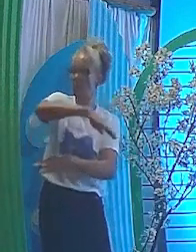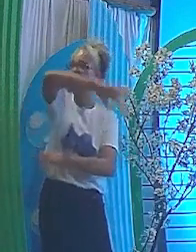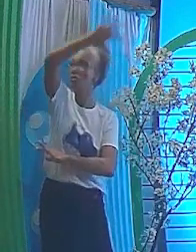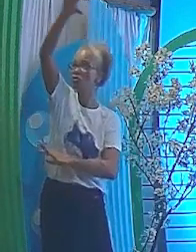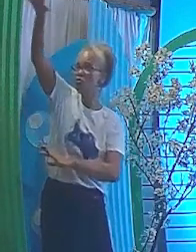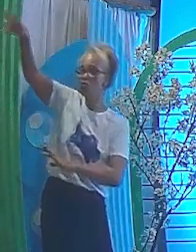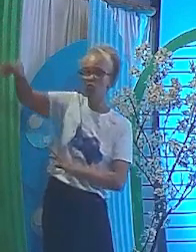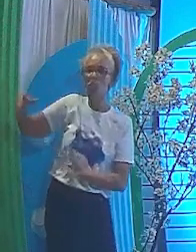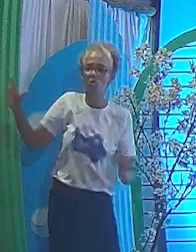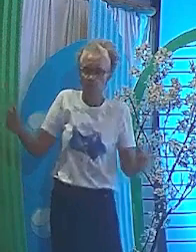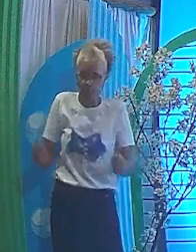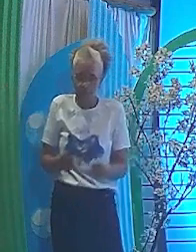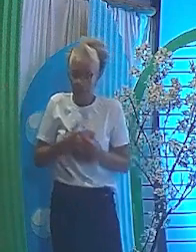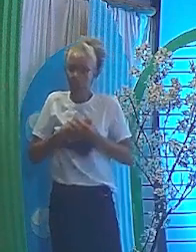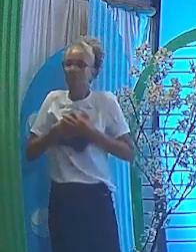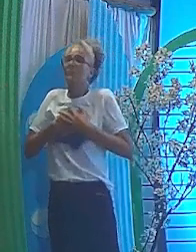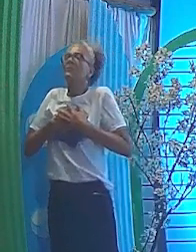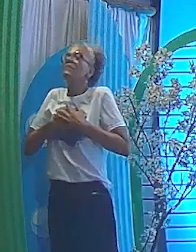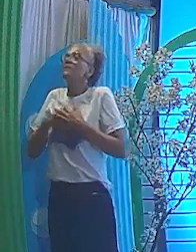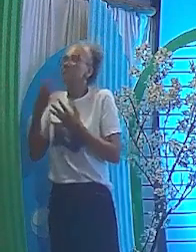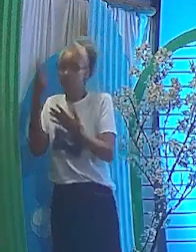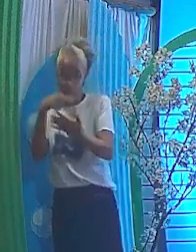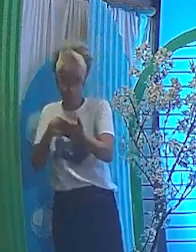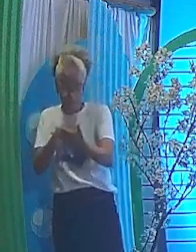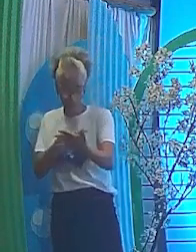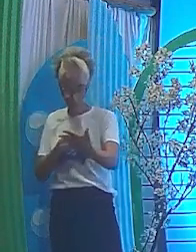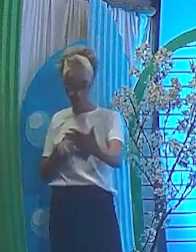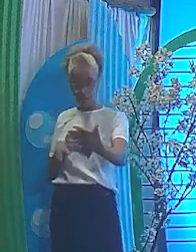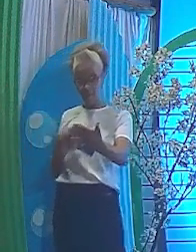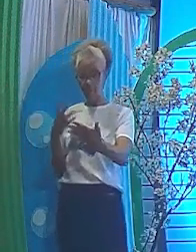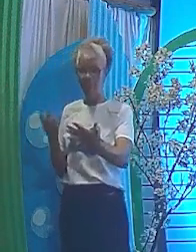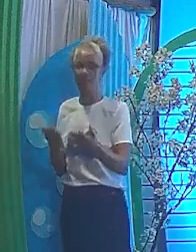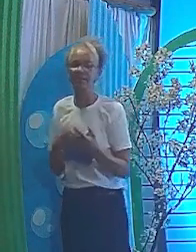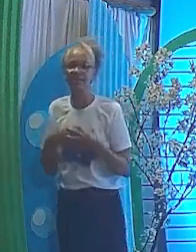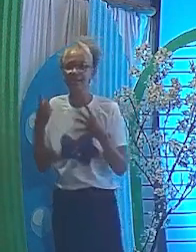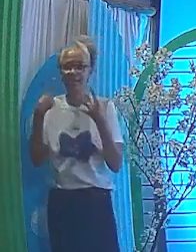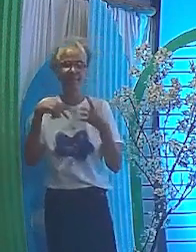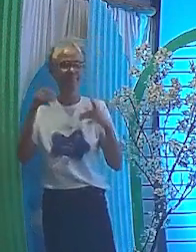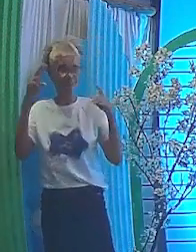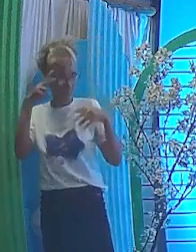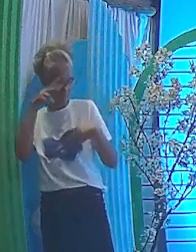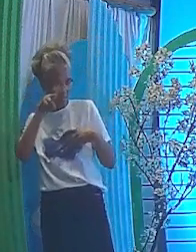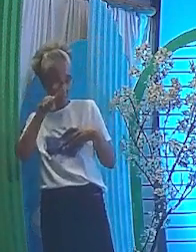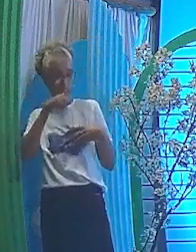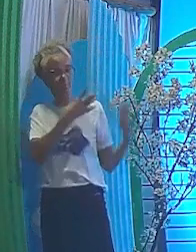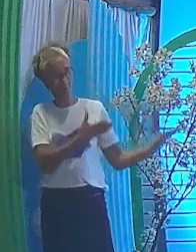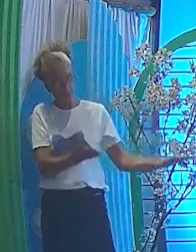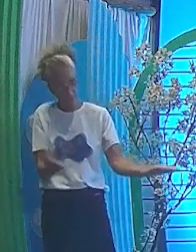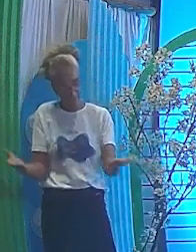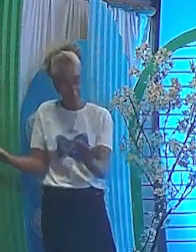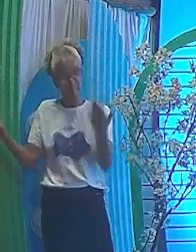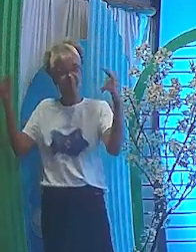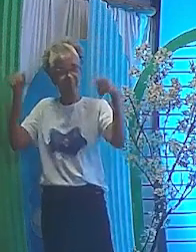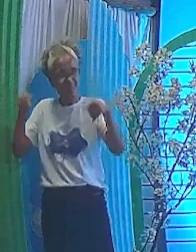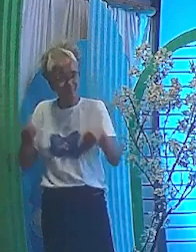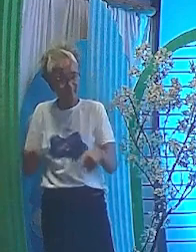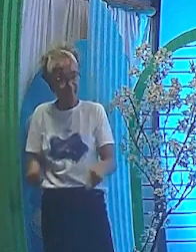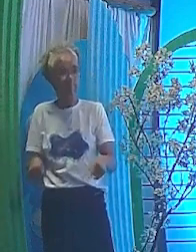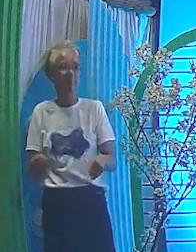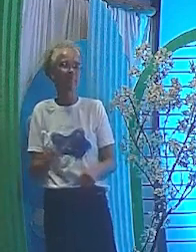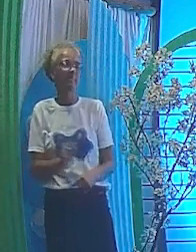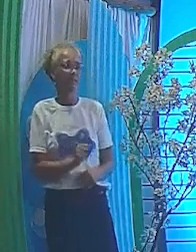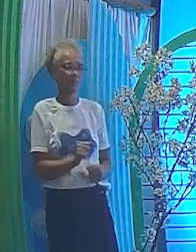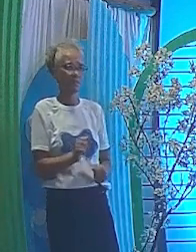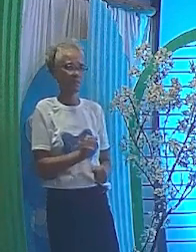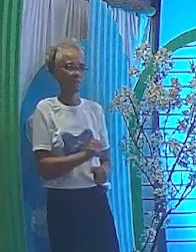possam também se sentir à vontade para mergulhar fundo, quem sabe até boiar no mar de histórias. Então, esse é o convite para vocês. Esperamos vocês. A programação